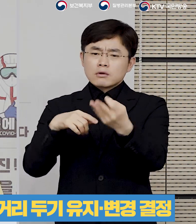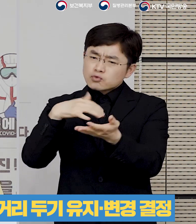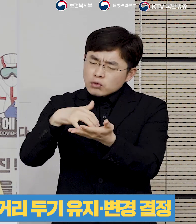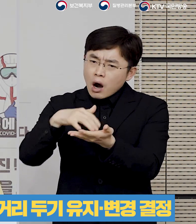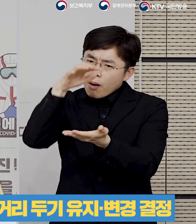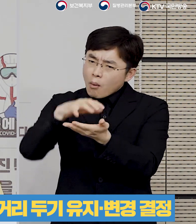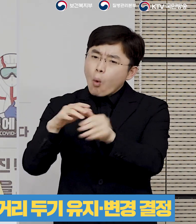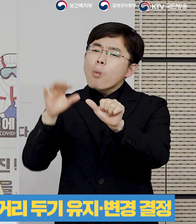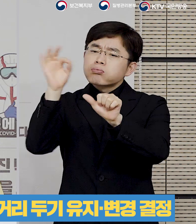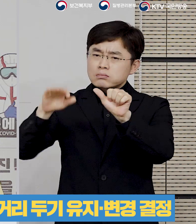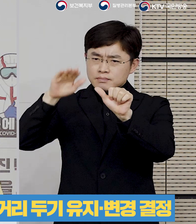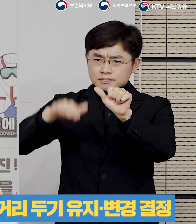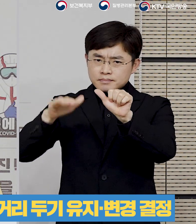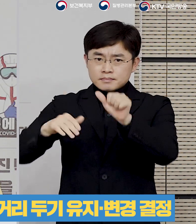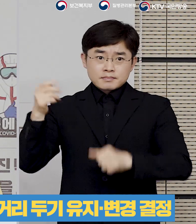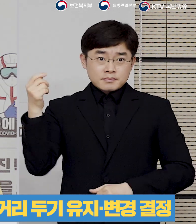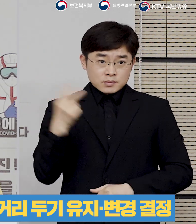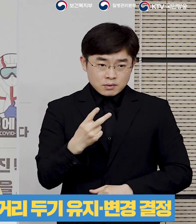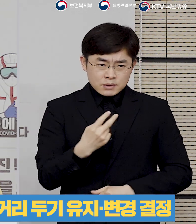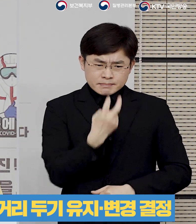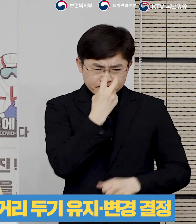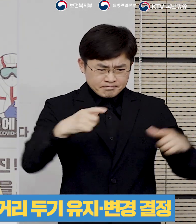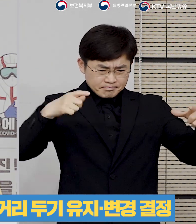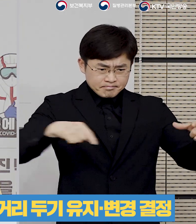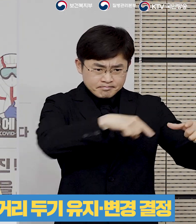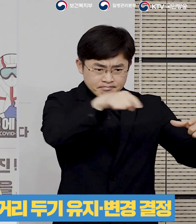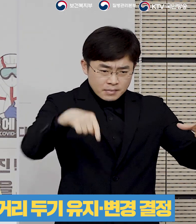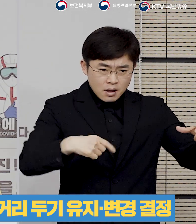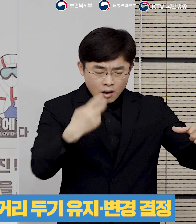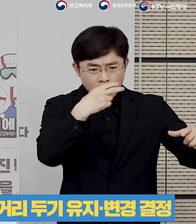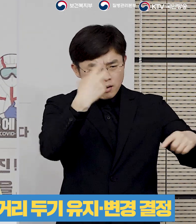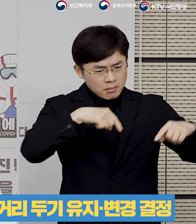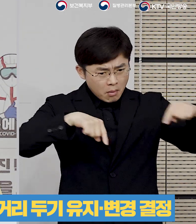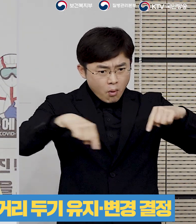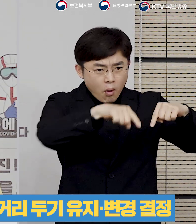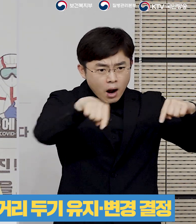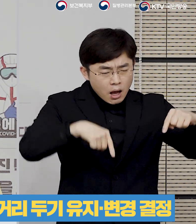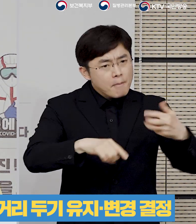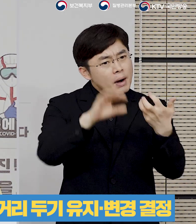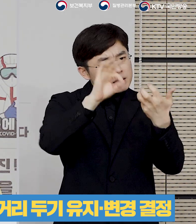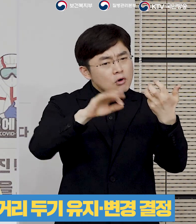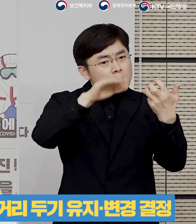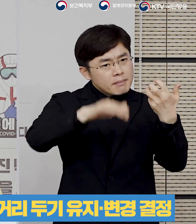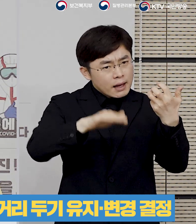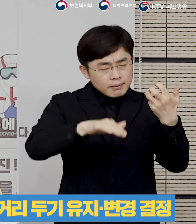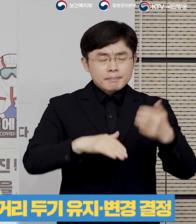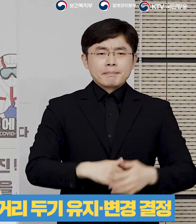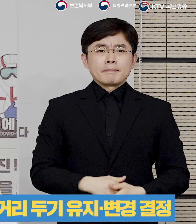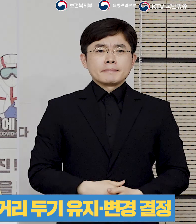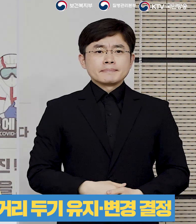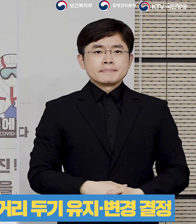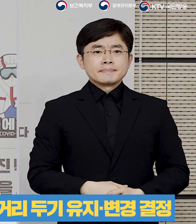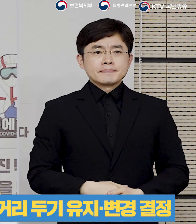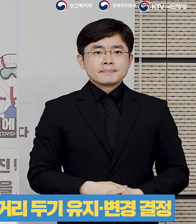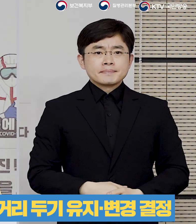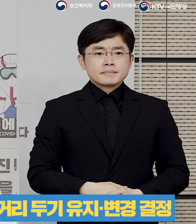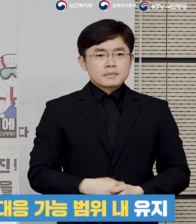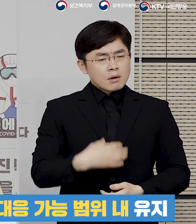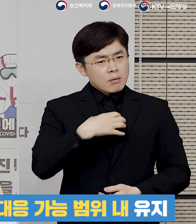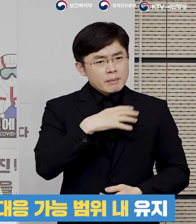사례는 13건으로 5.1%, 그리고 방역망 내 관리 비율은 80% 미만으로 확인되고